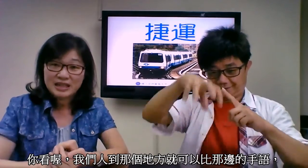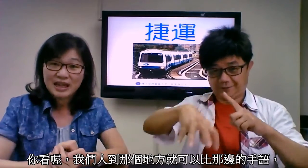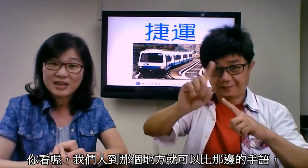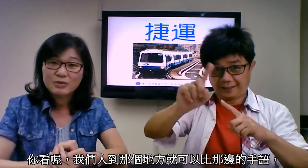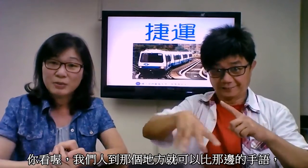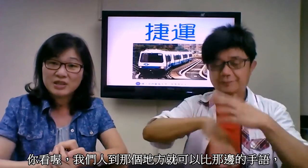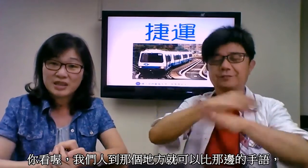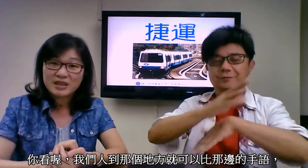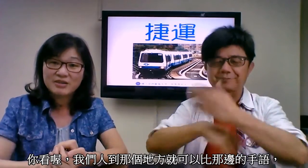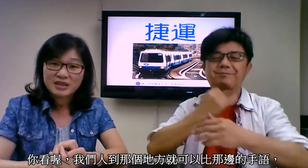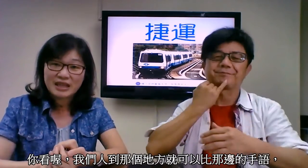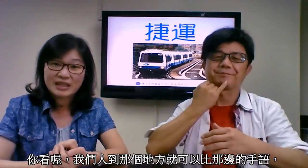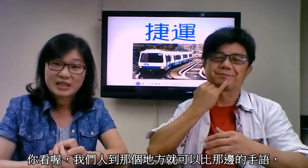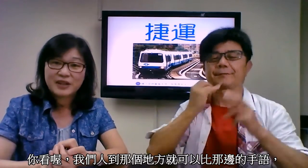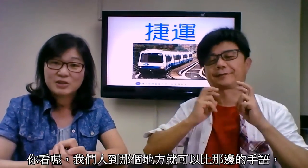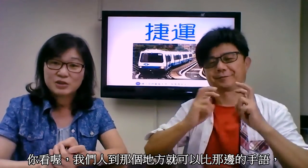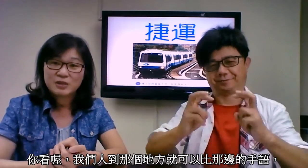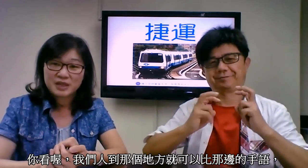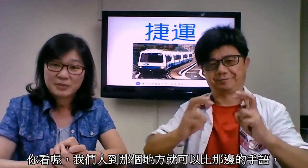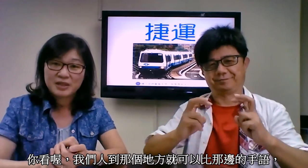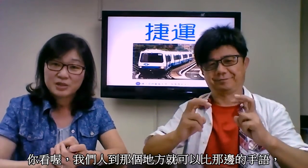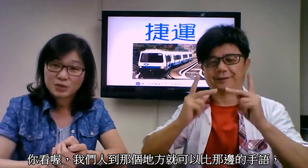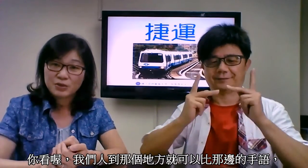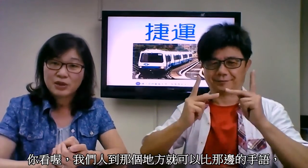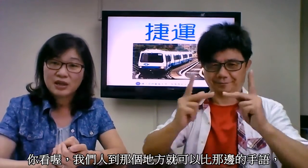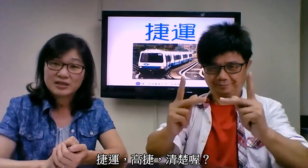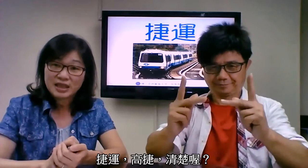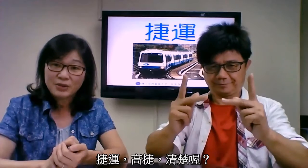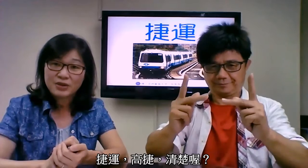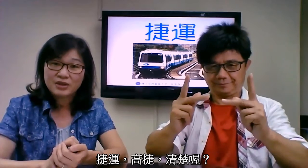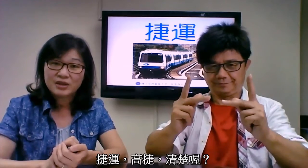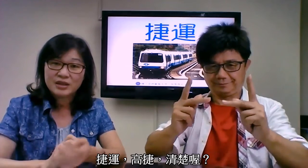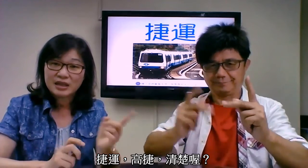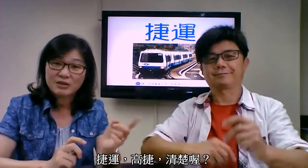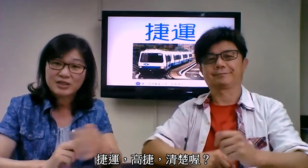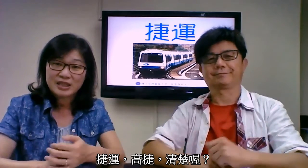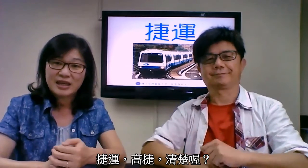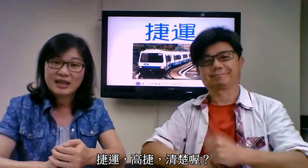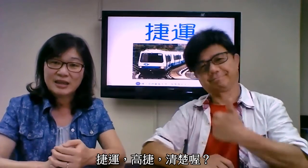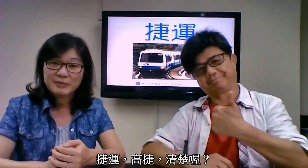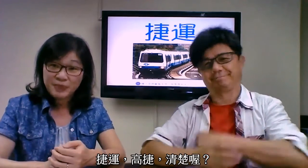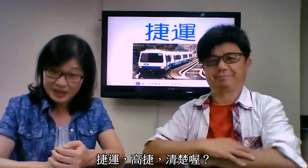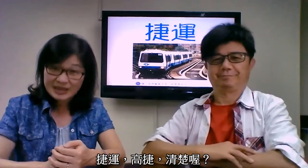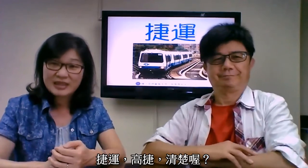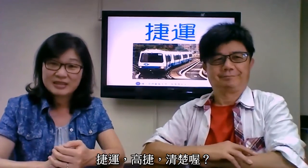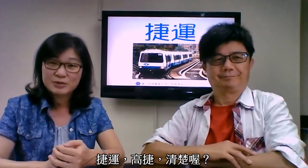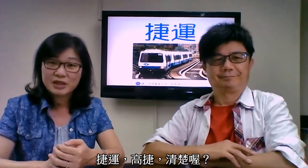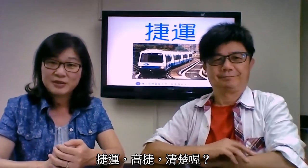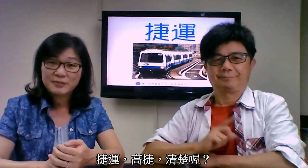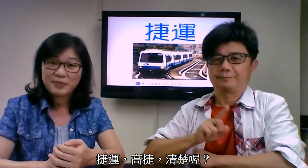哦，我们人到那个地方就可以比那边的手语啊，捷运高捷，清楚哦。